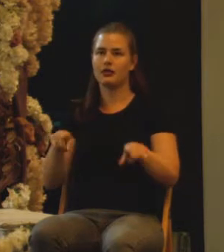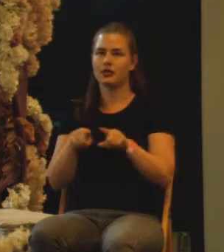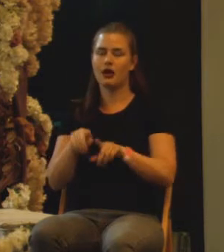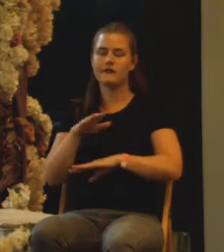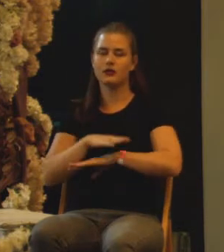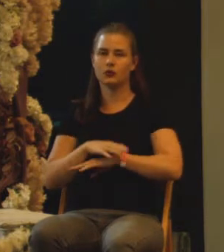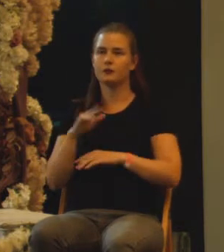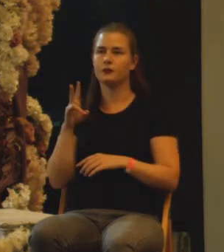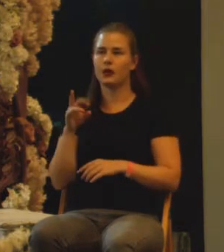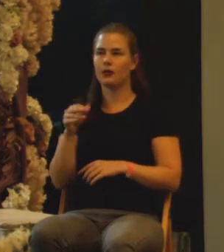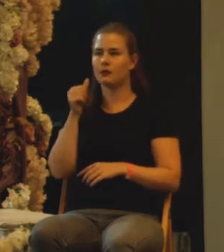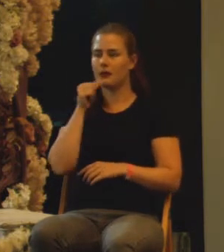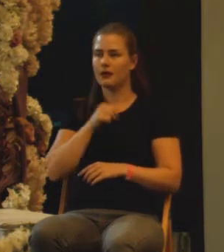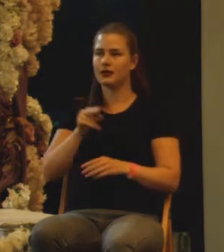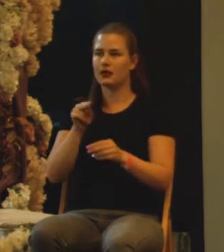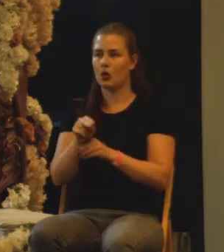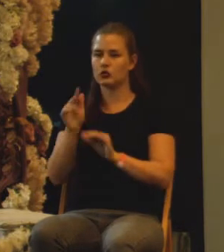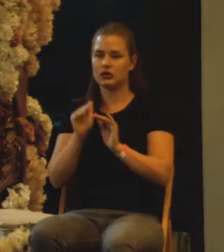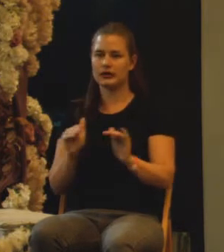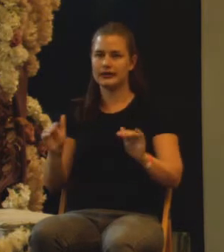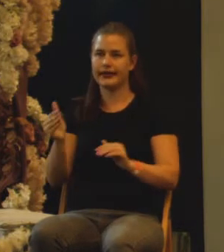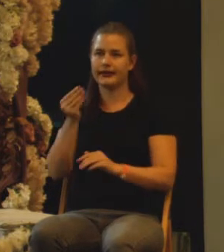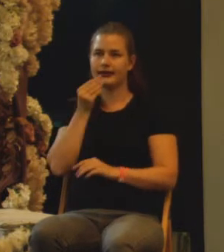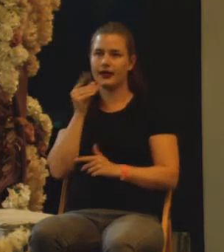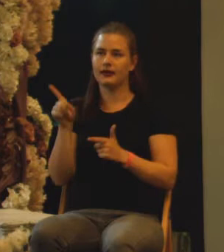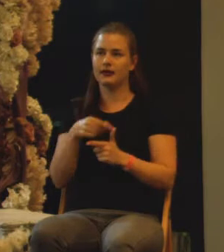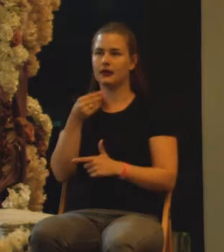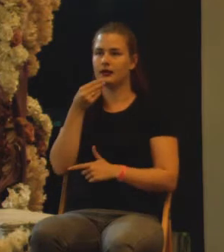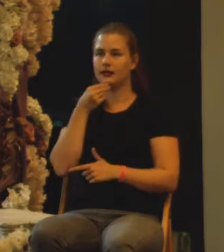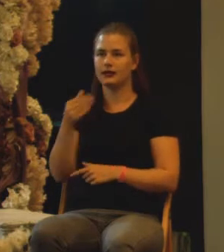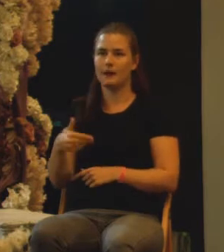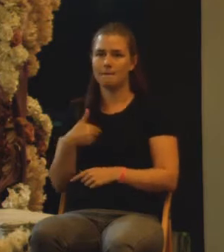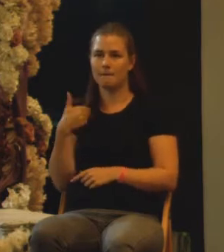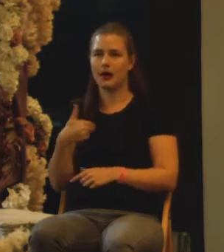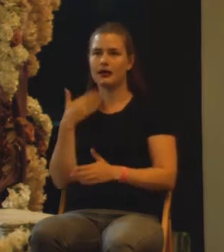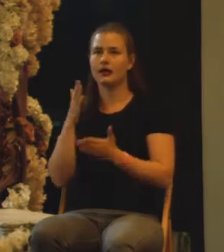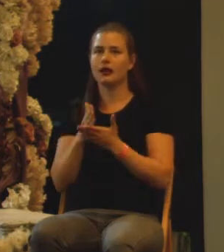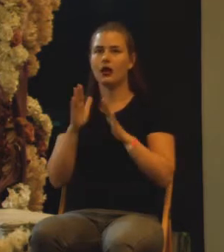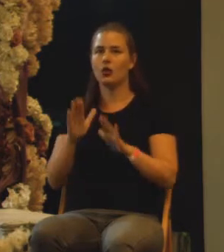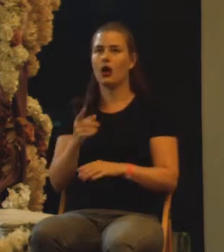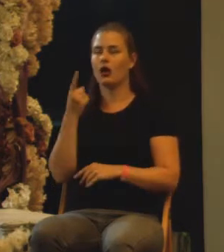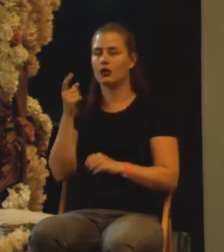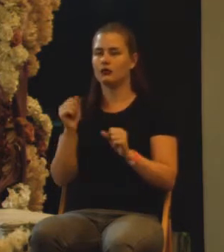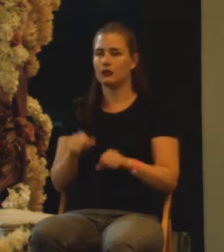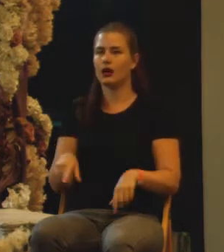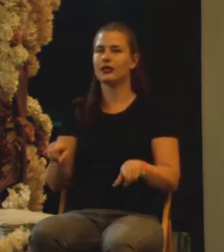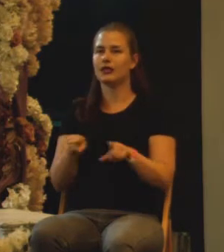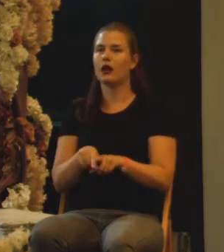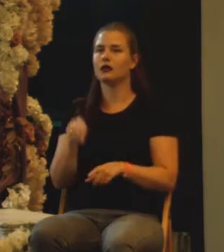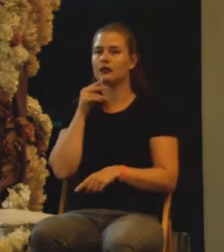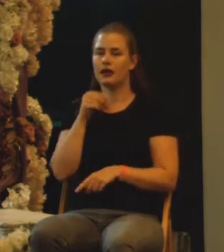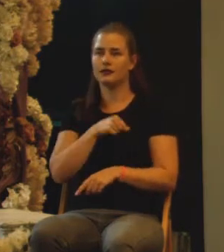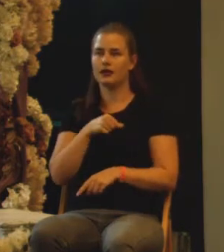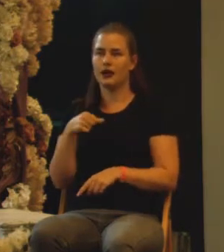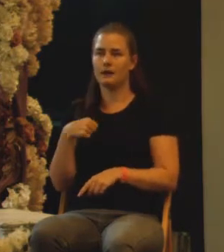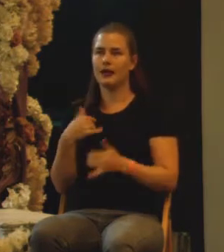Вот. Поэтому в попытке научить детей есть или есть полезно, есть только один способ – так есть самим.